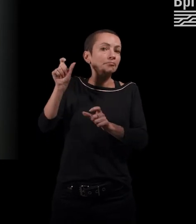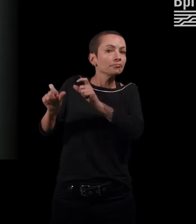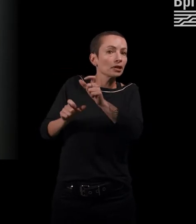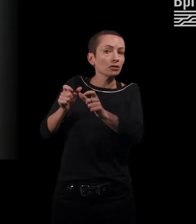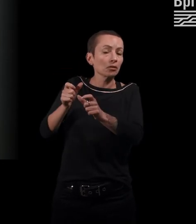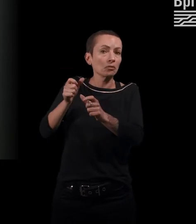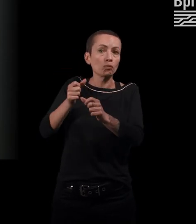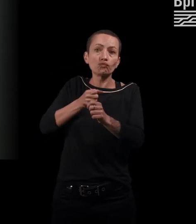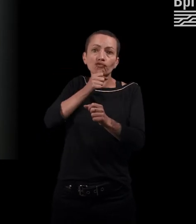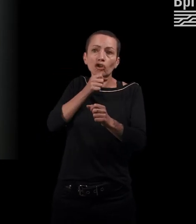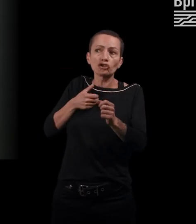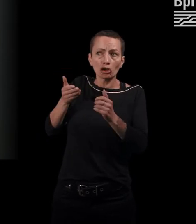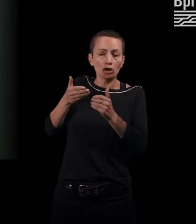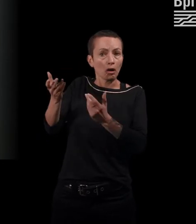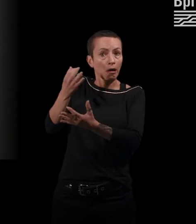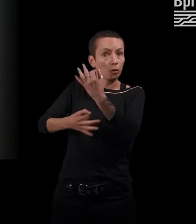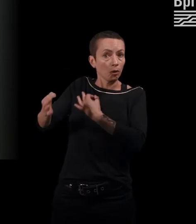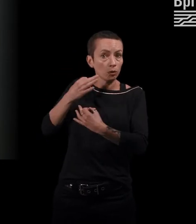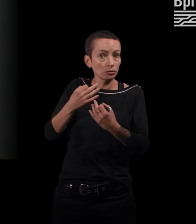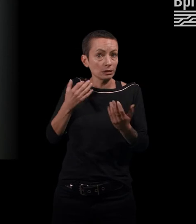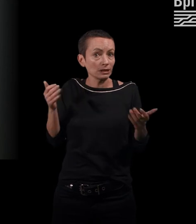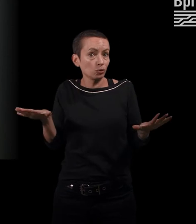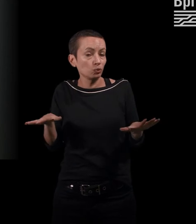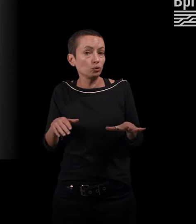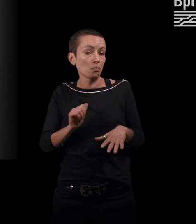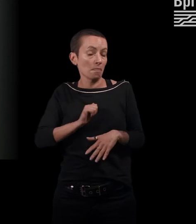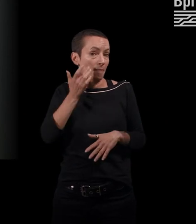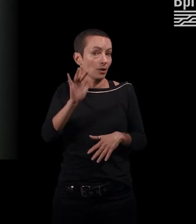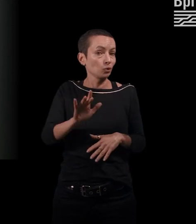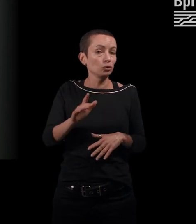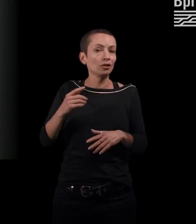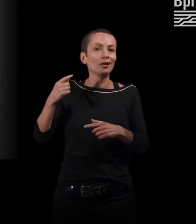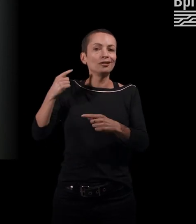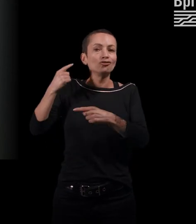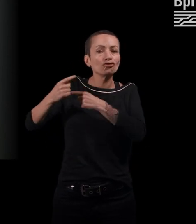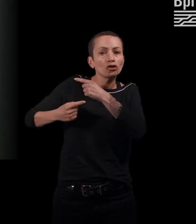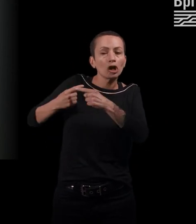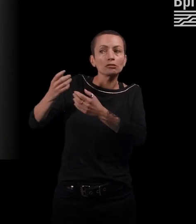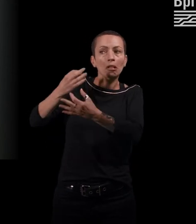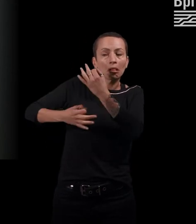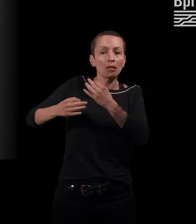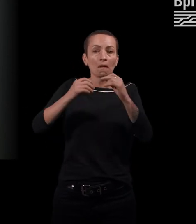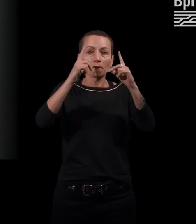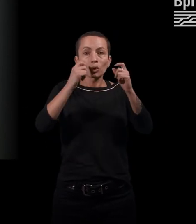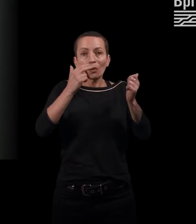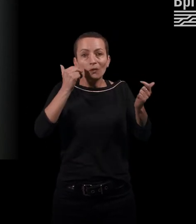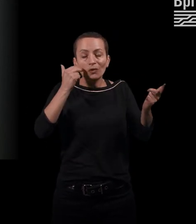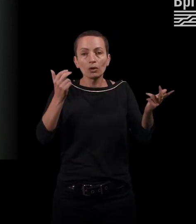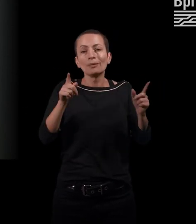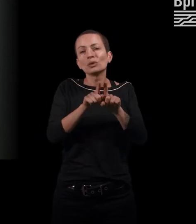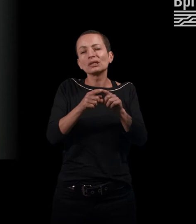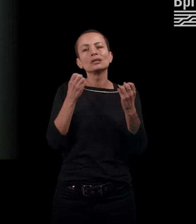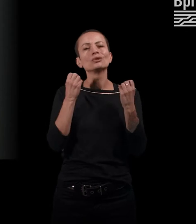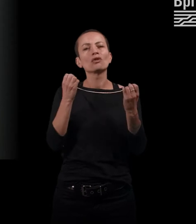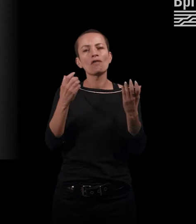ce que des gens qui sont à peine plus âgés que moi m'en racontent. Toute une génération, quelques photos. Et puis surtout, je fais